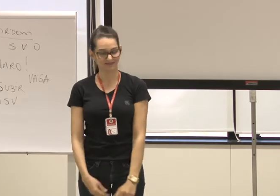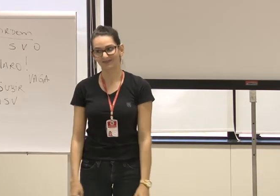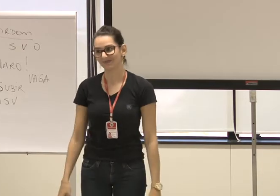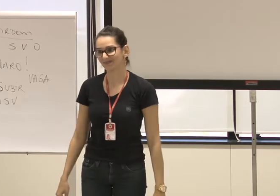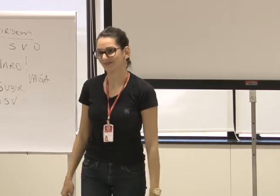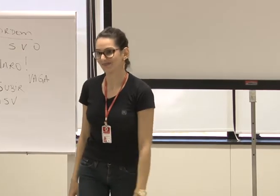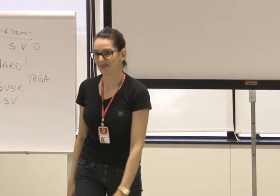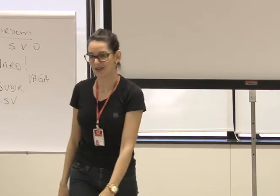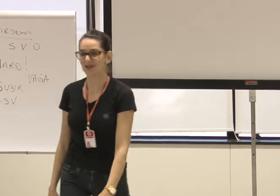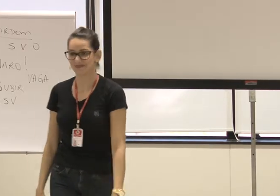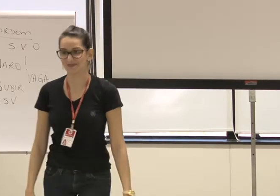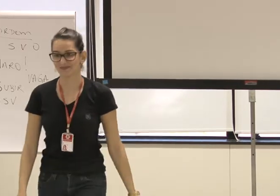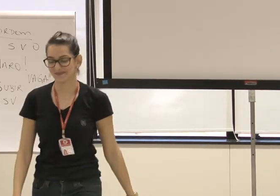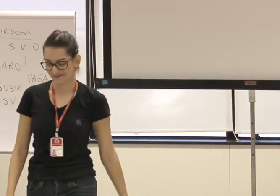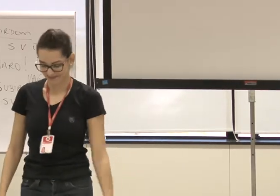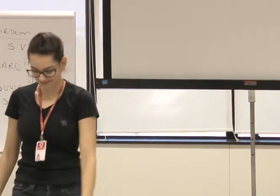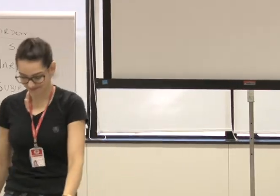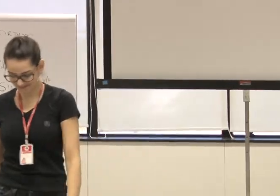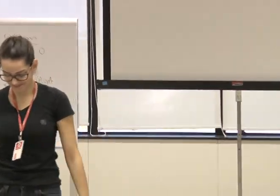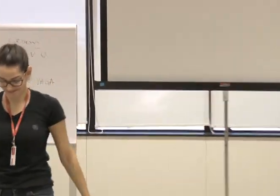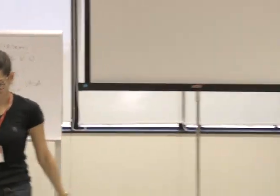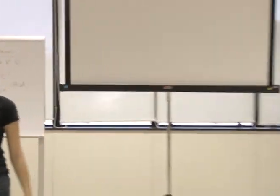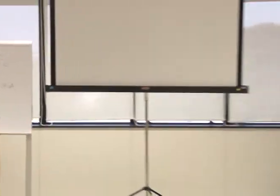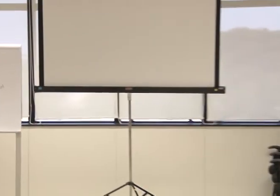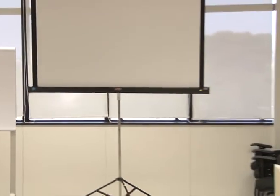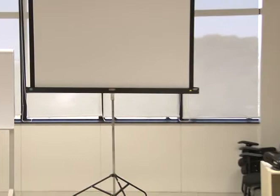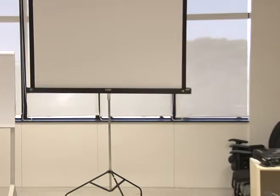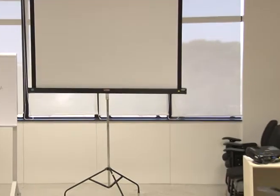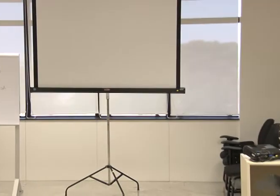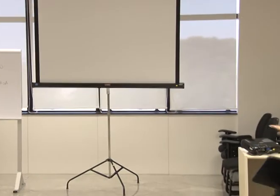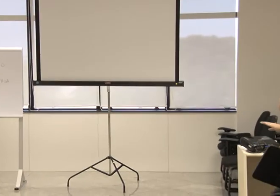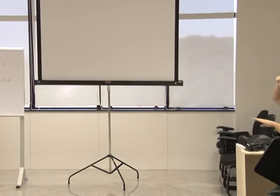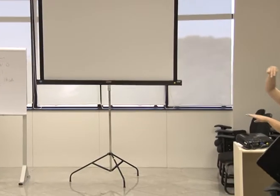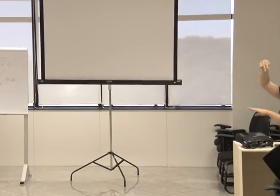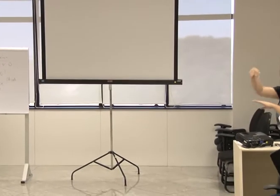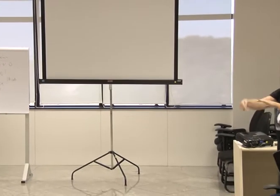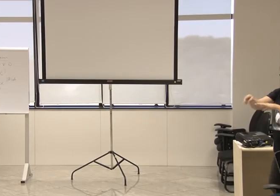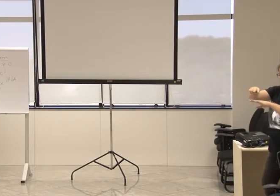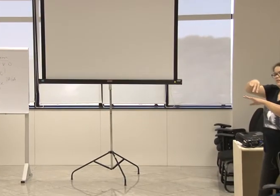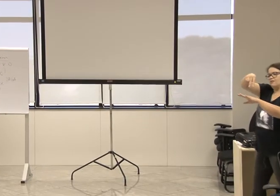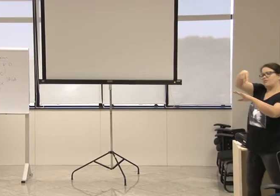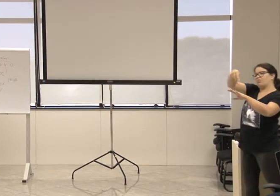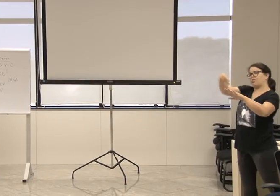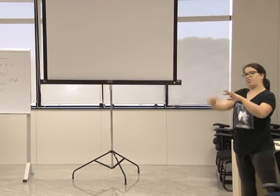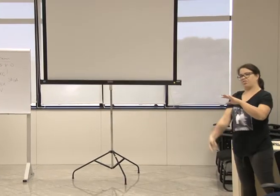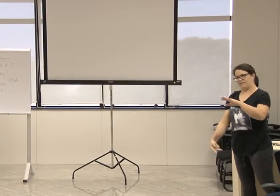caiu da montanha. Caiu da montanha. Ele não pulou, porque ele não fez isso. Ele...